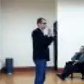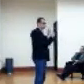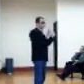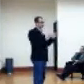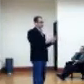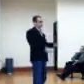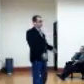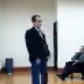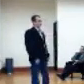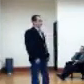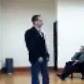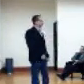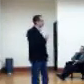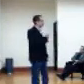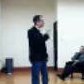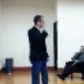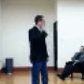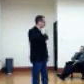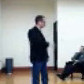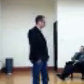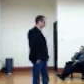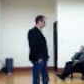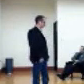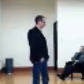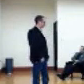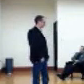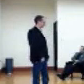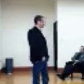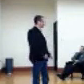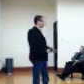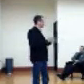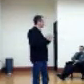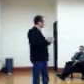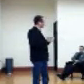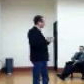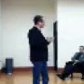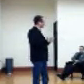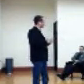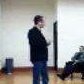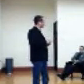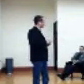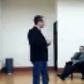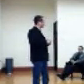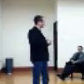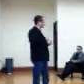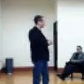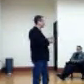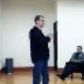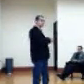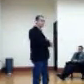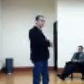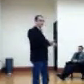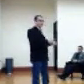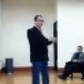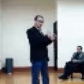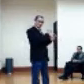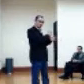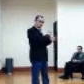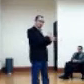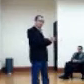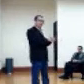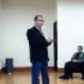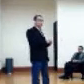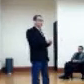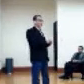todos se quedan que así comienzan a decir un montón de palabras y va a reírse. Hasta de repente alguien dijo, pero mucho tiempo después, empatía